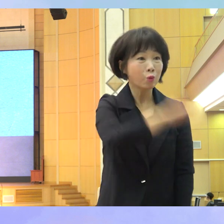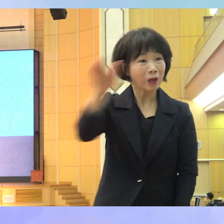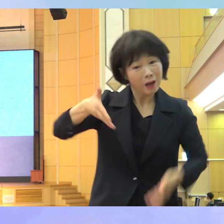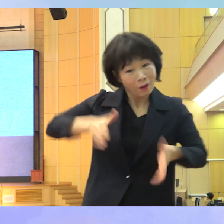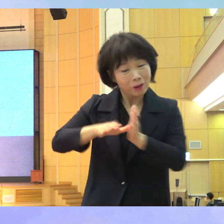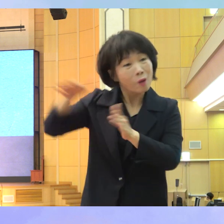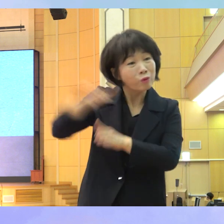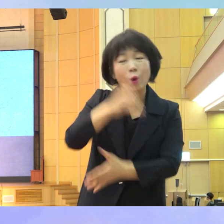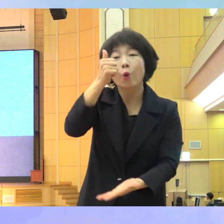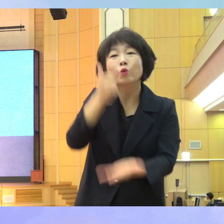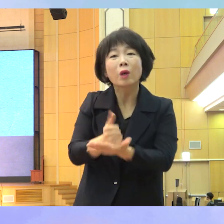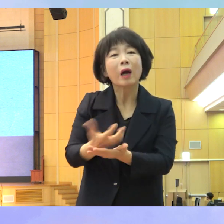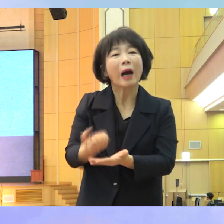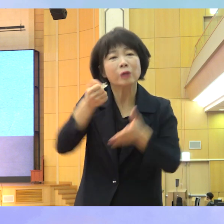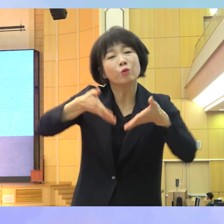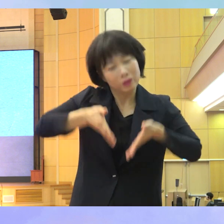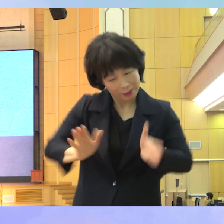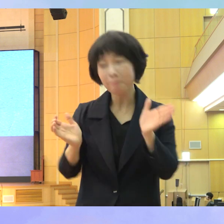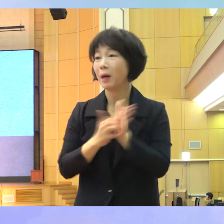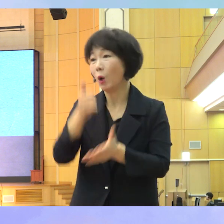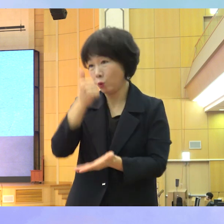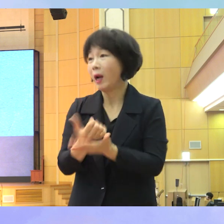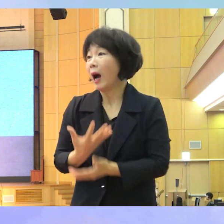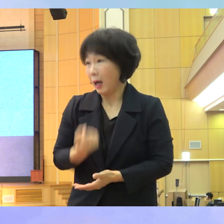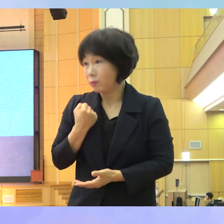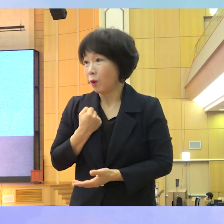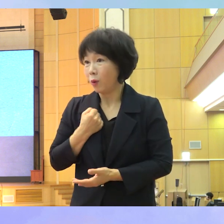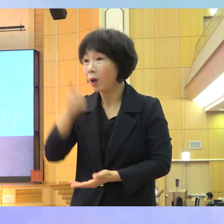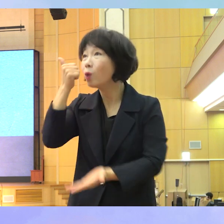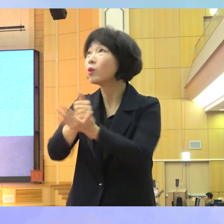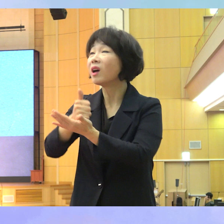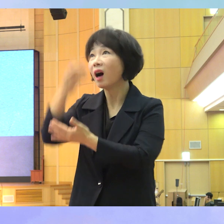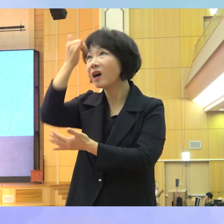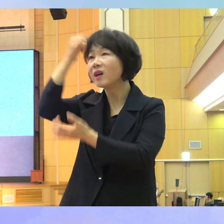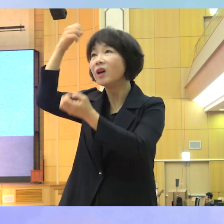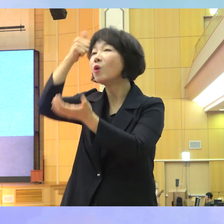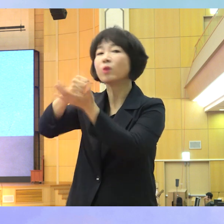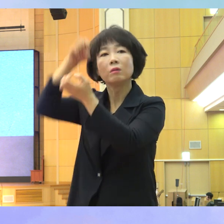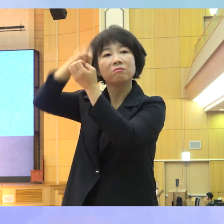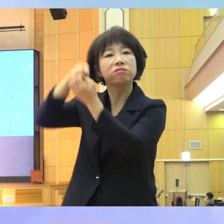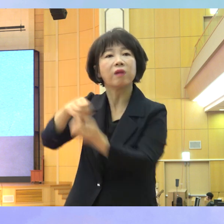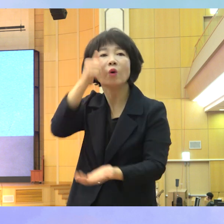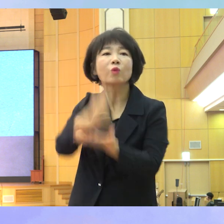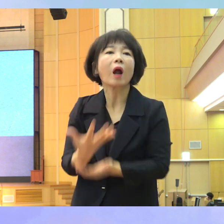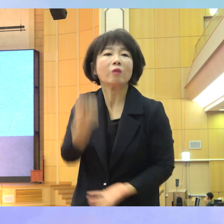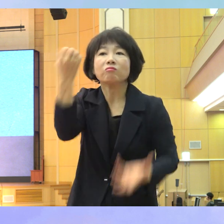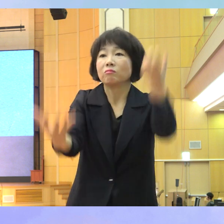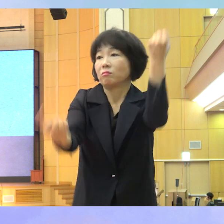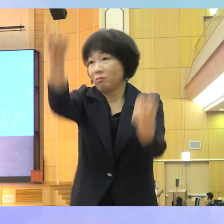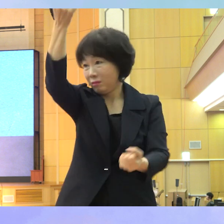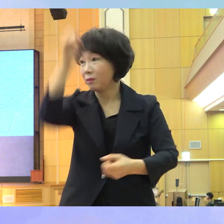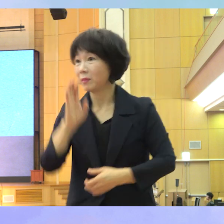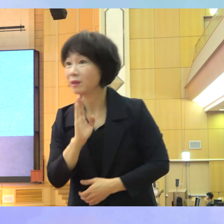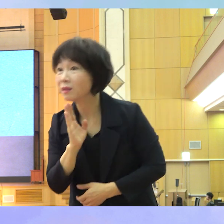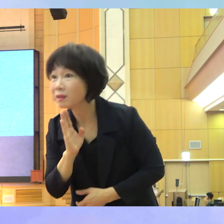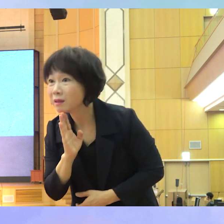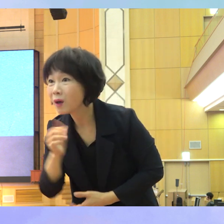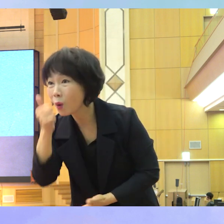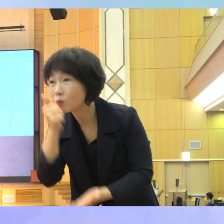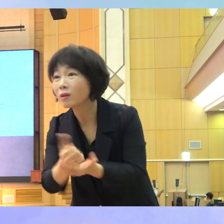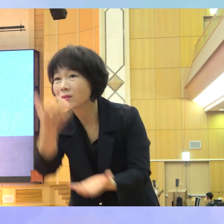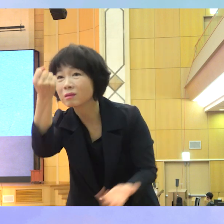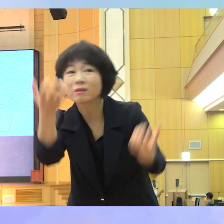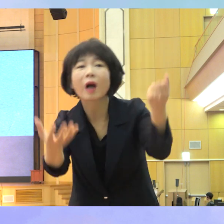때문에 태어날 때부터 우리는 죄인이에요. 아무 잘못이 없어도 이건 성경적으로 보나 또